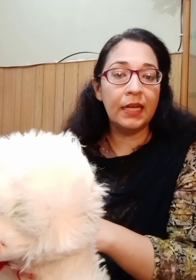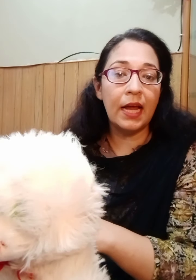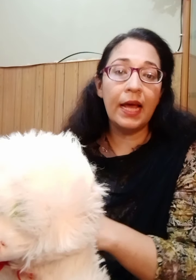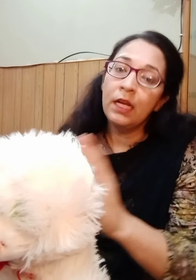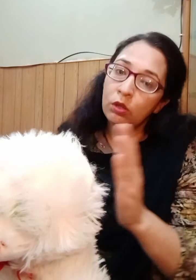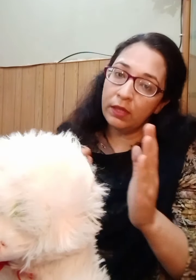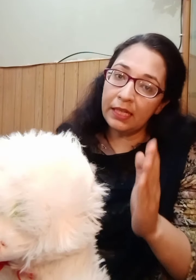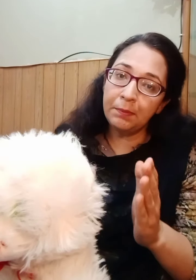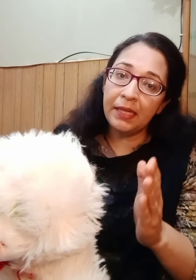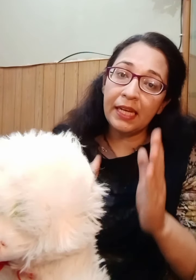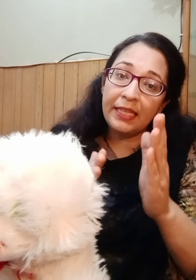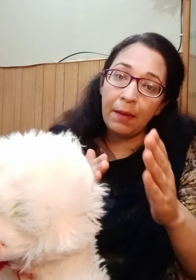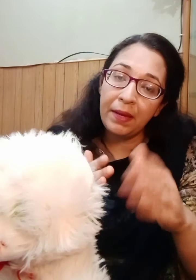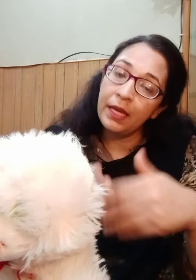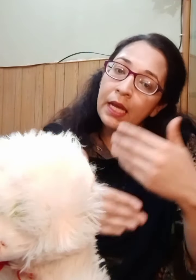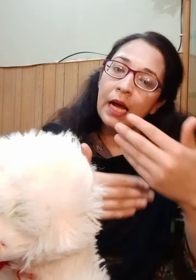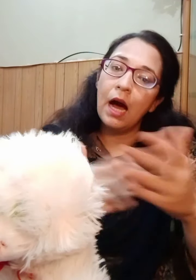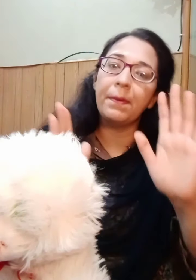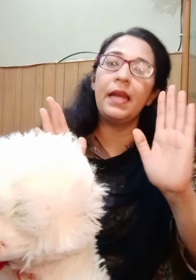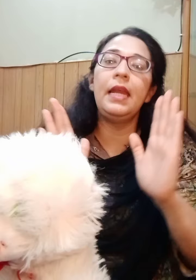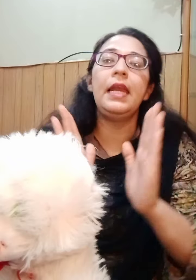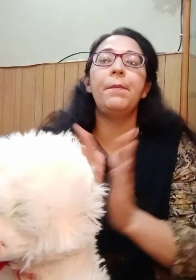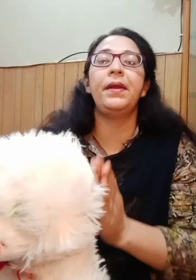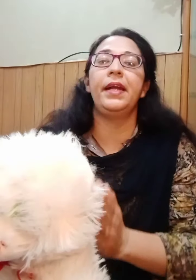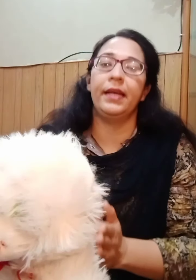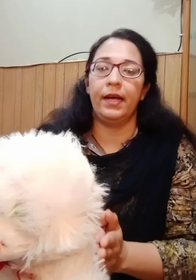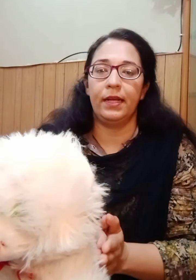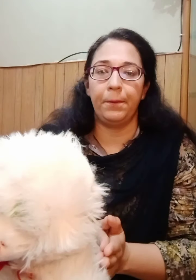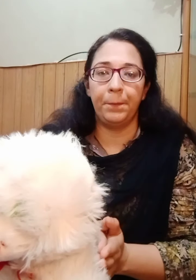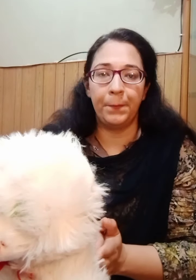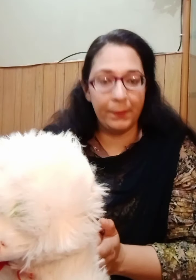तो यह आपके लिए अब